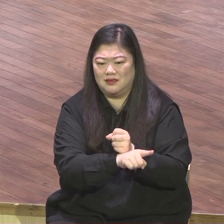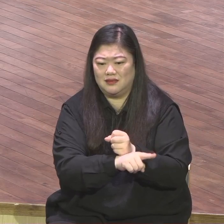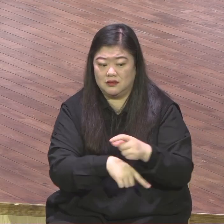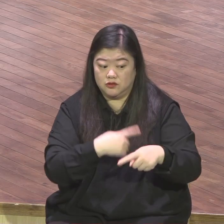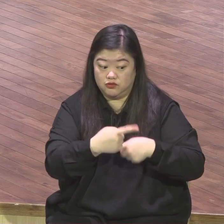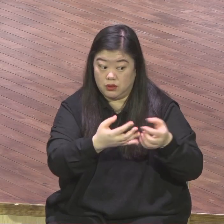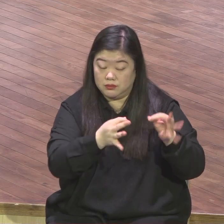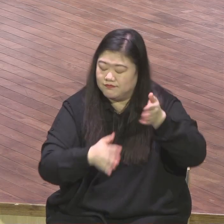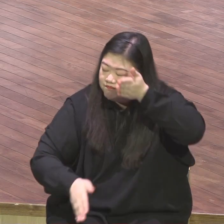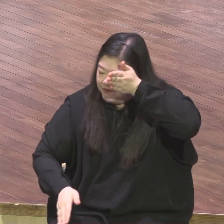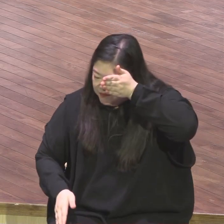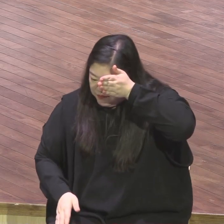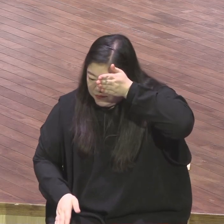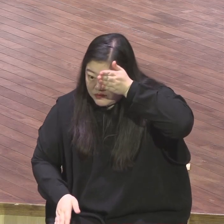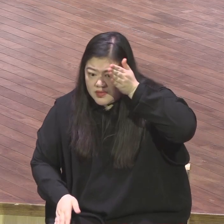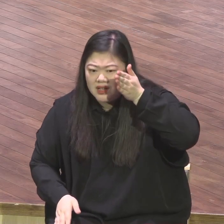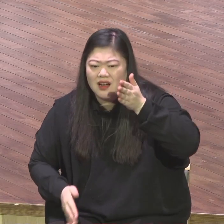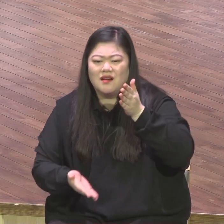사실 이것이